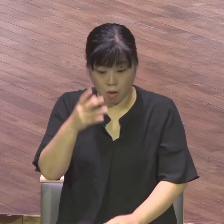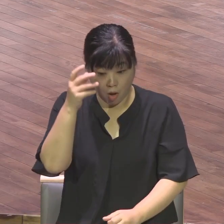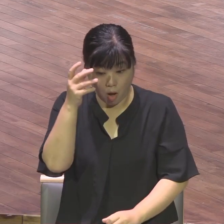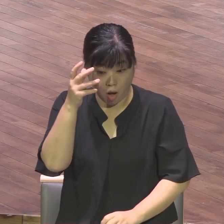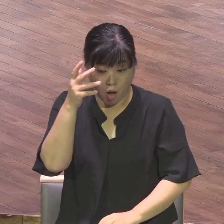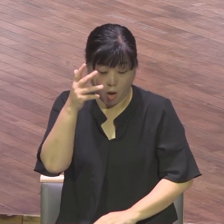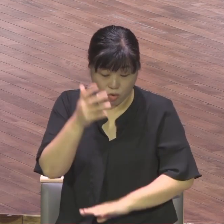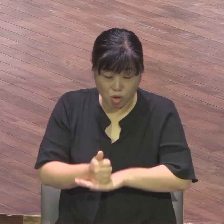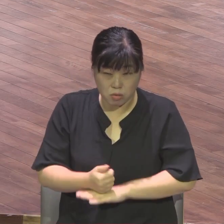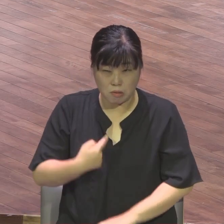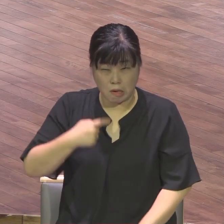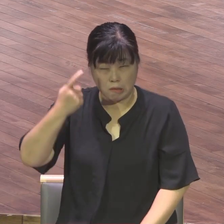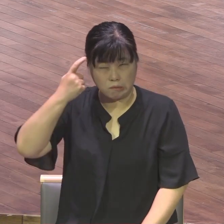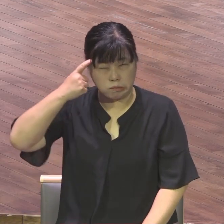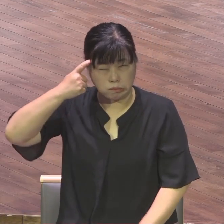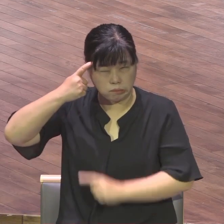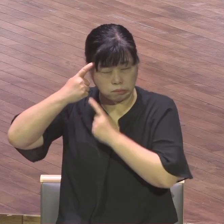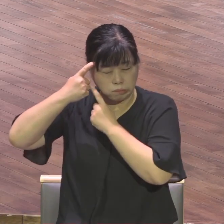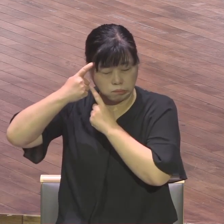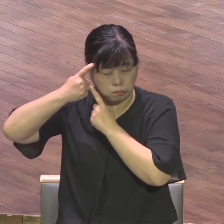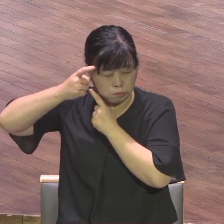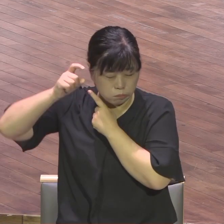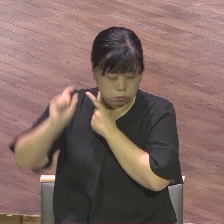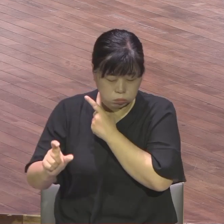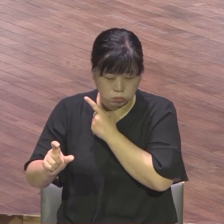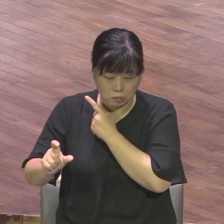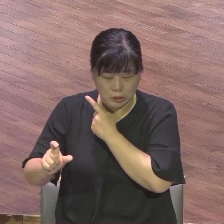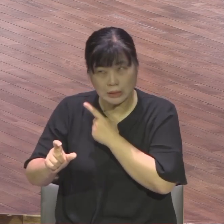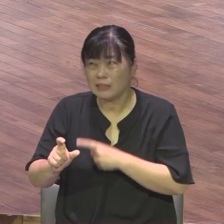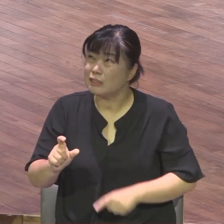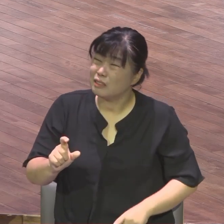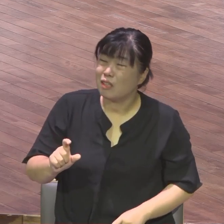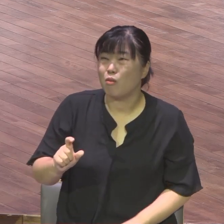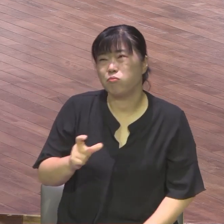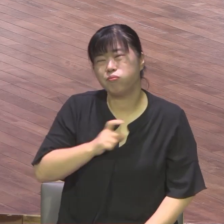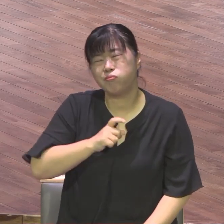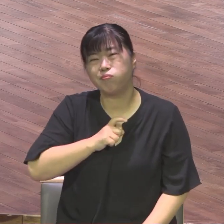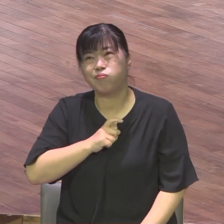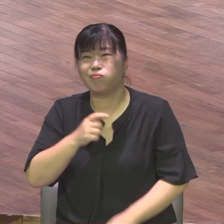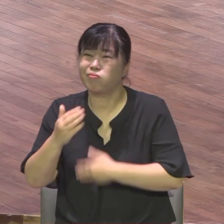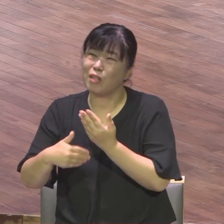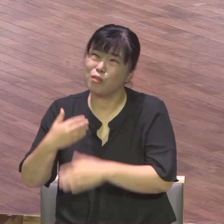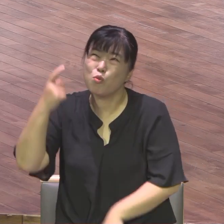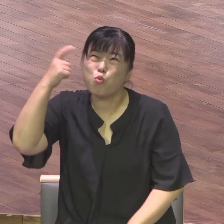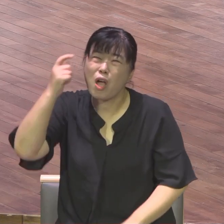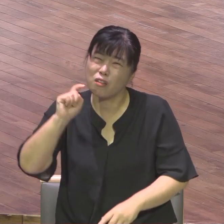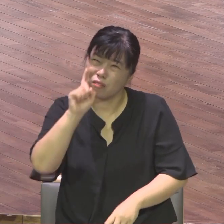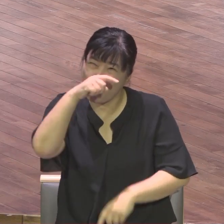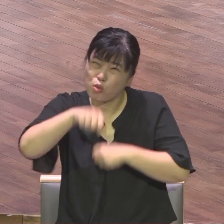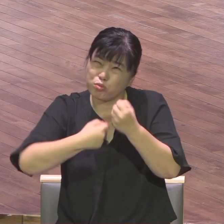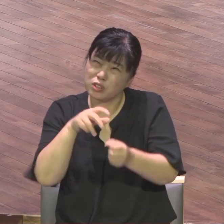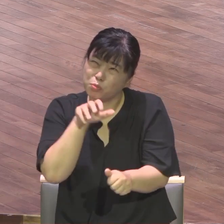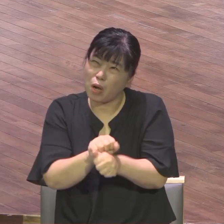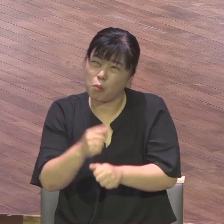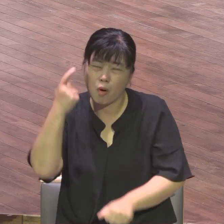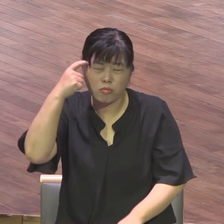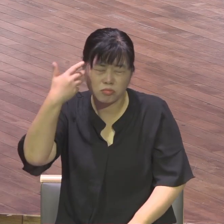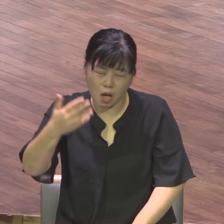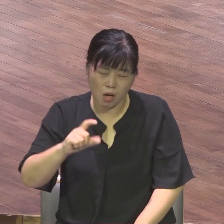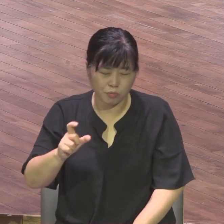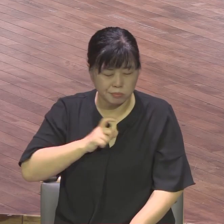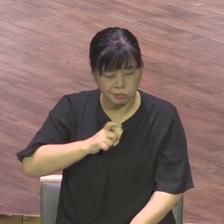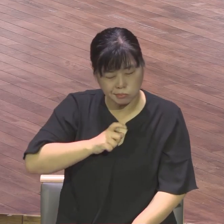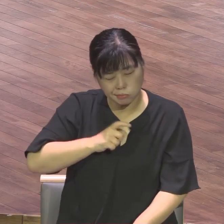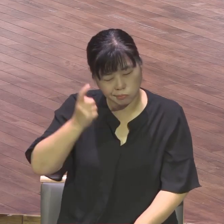이 환상이 무슨 의미인지 생각을 하고 있는데 이게 뭐냐 이게 생각하고 있는데 고넬료가 보낸 사람이 딱 도착한